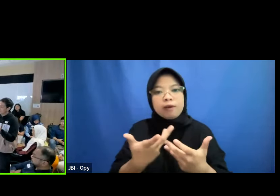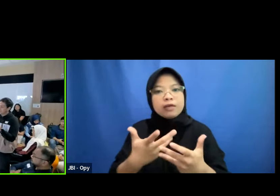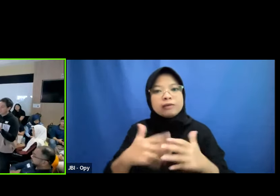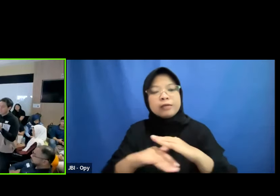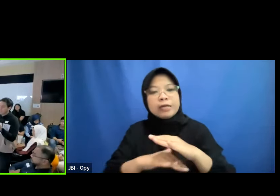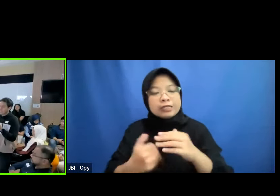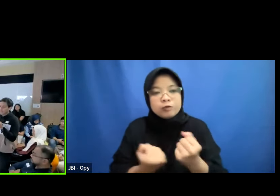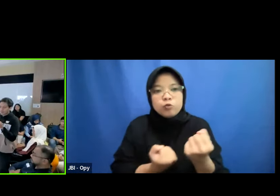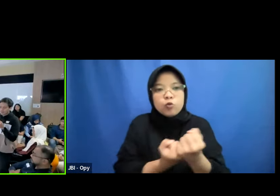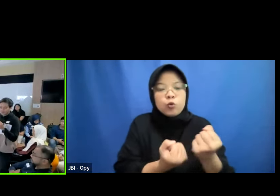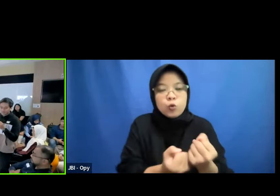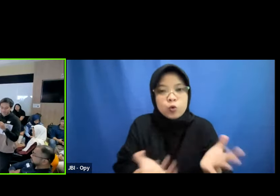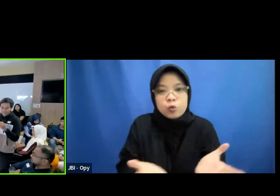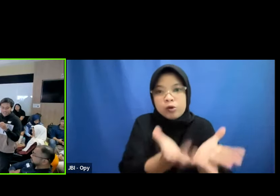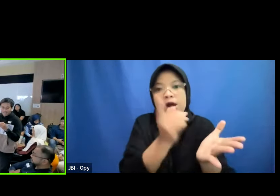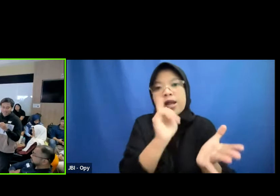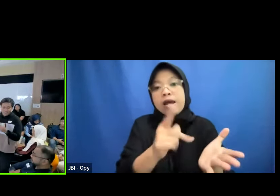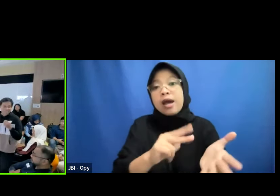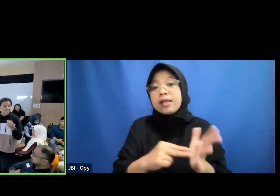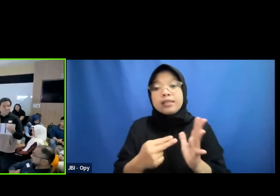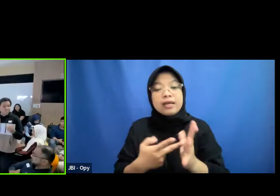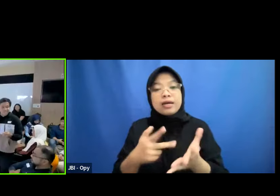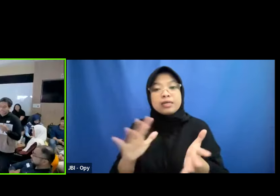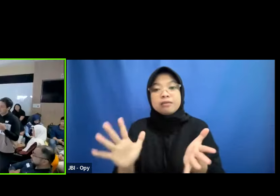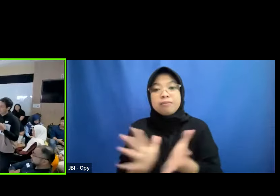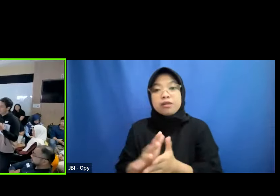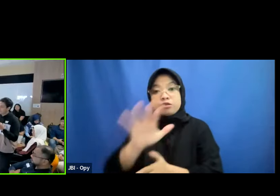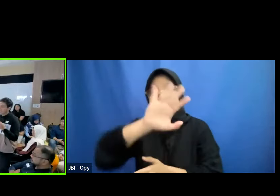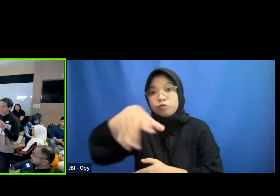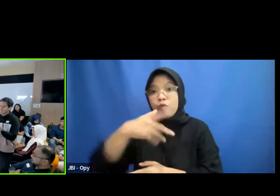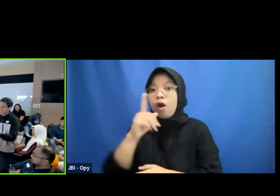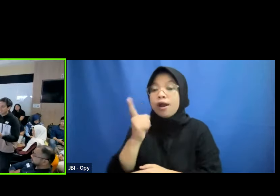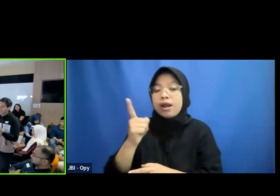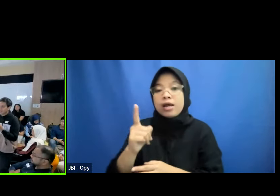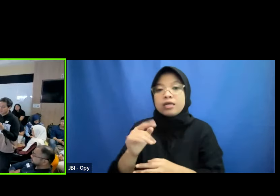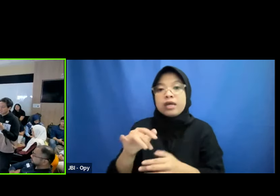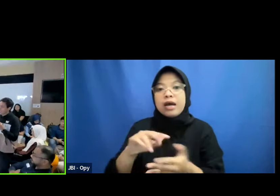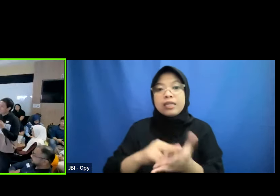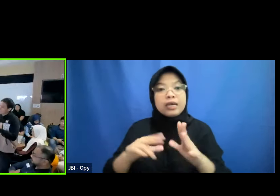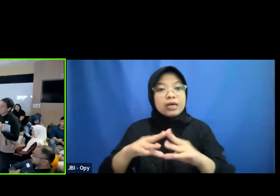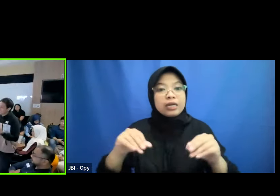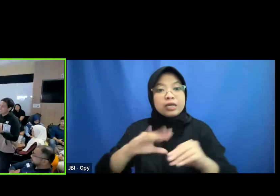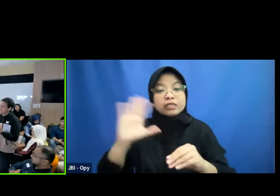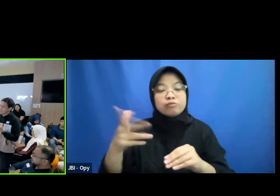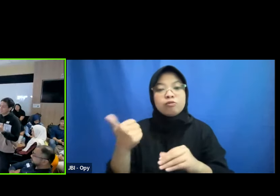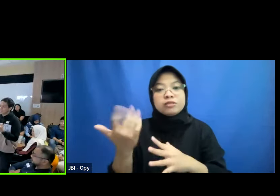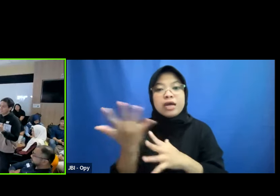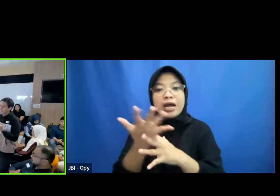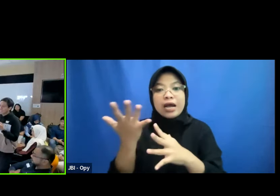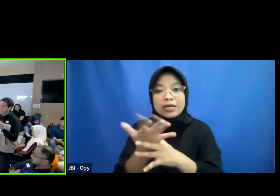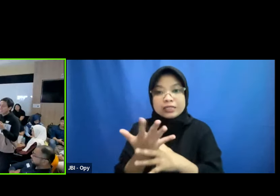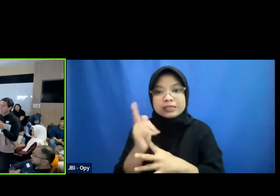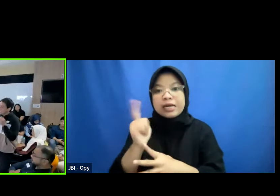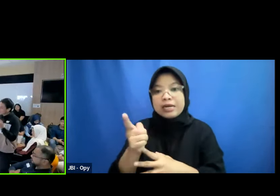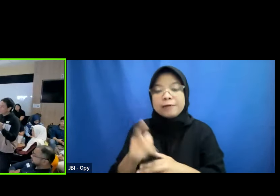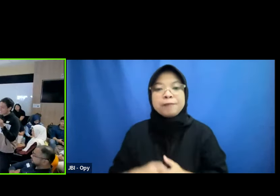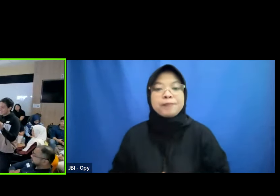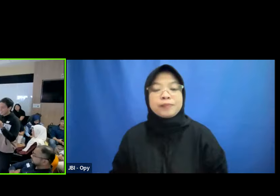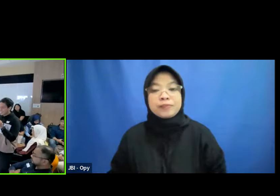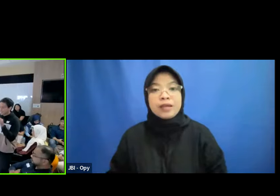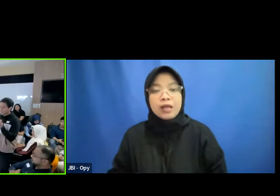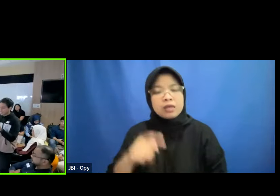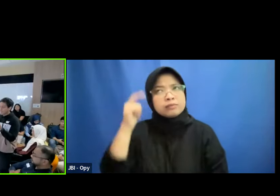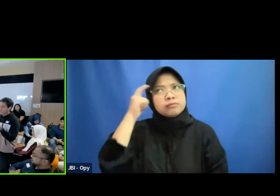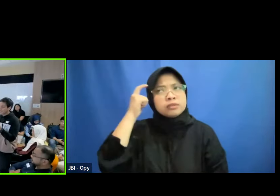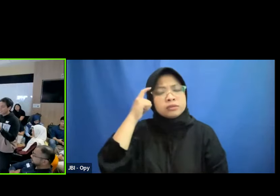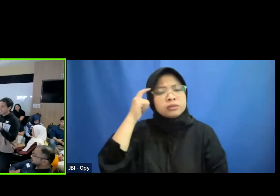itu jadi ee siapapun itu punya kesempatan yang sama siapapun itu bisa kerja siapap pun punya akses kayak kita sebenarnya nah dari situ Itu